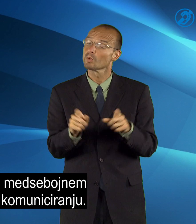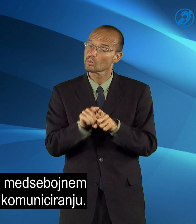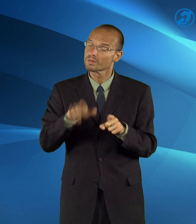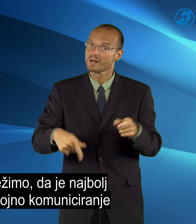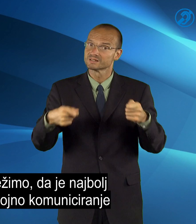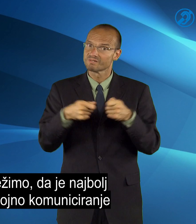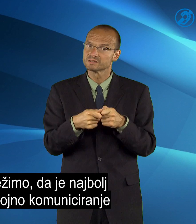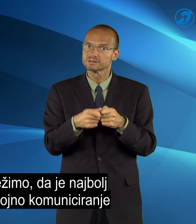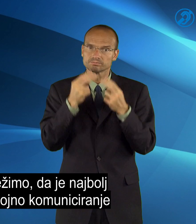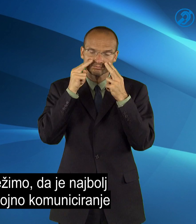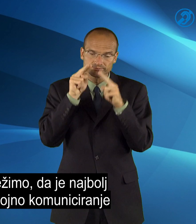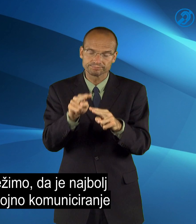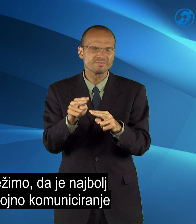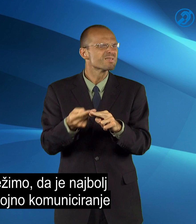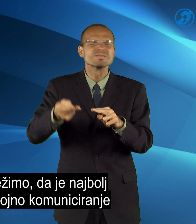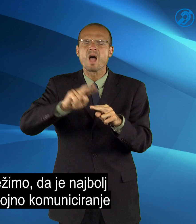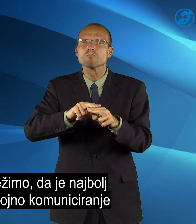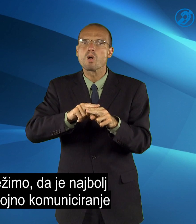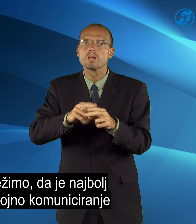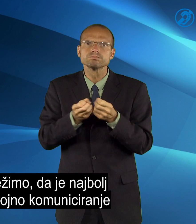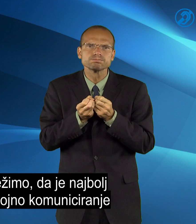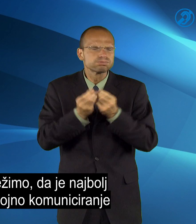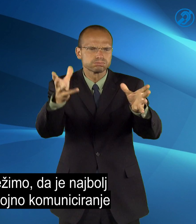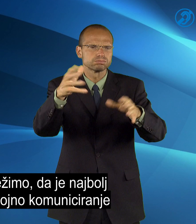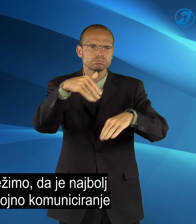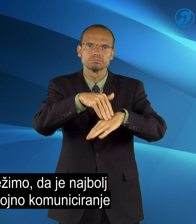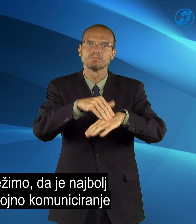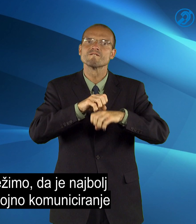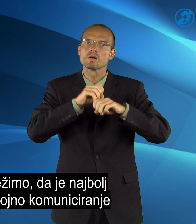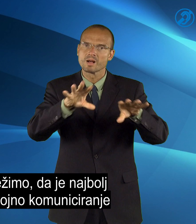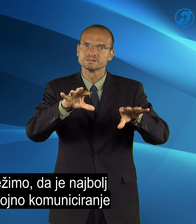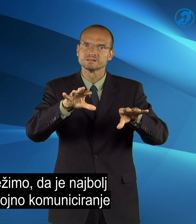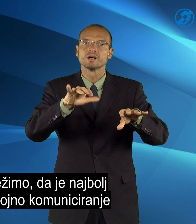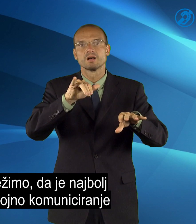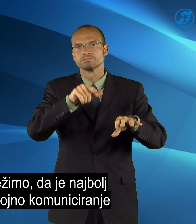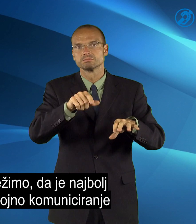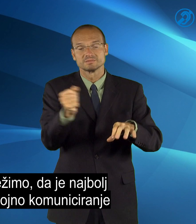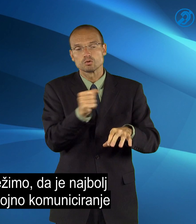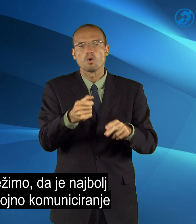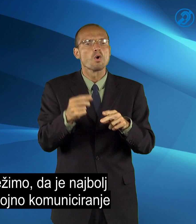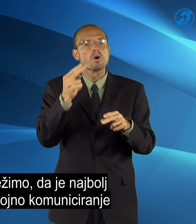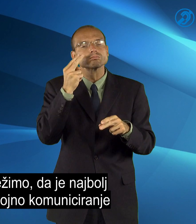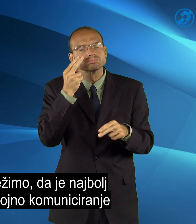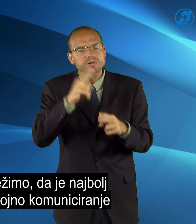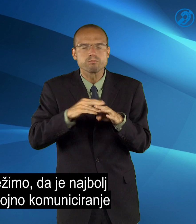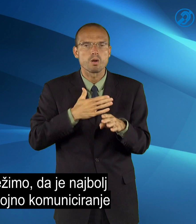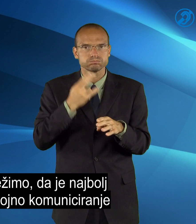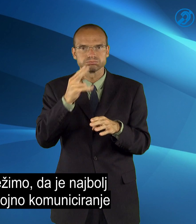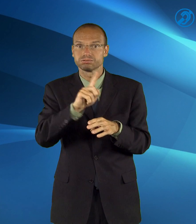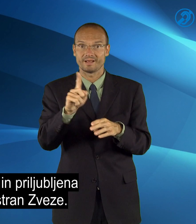Tudi na zvezi beležimo, da je najbolj učinkovito medsebojno komuniciranje zelo gledana in priljubljena Facebook stran